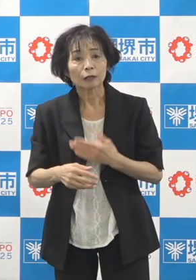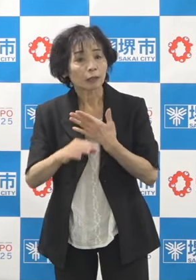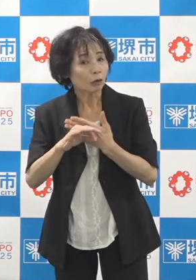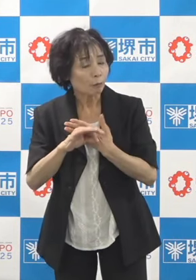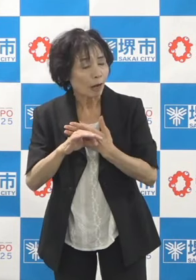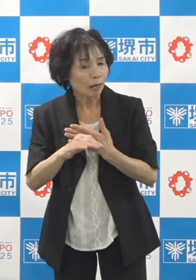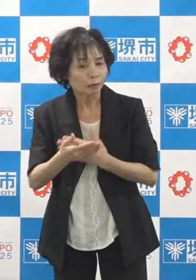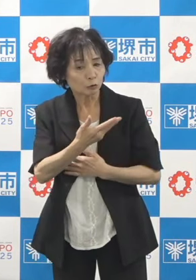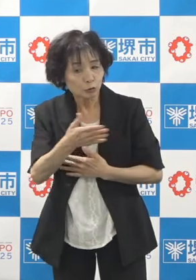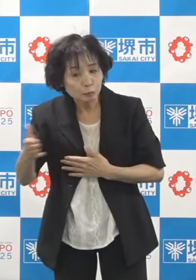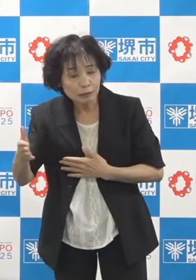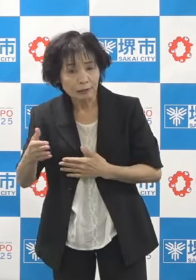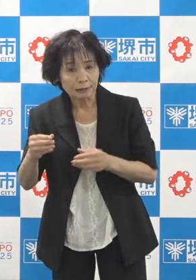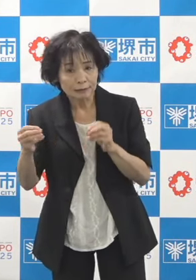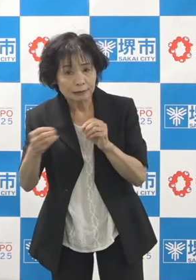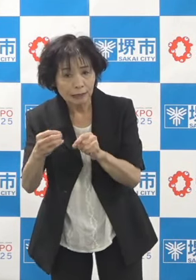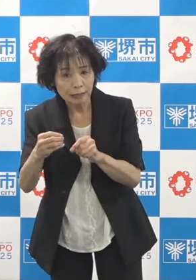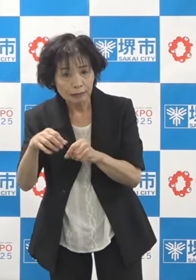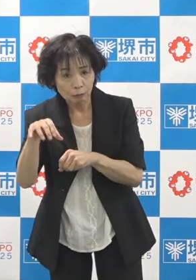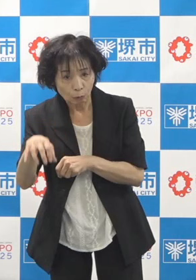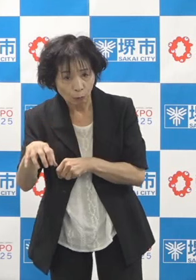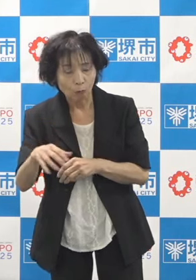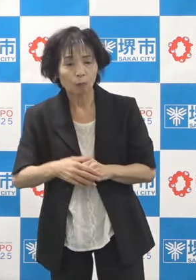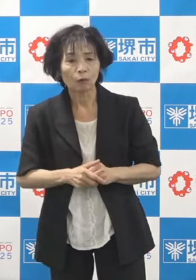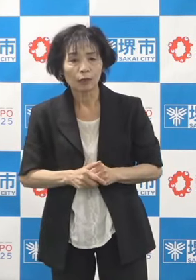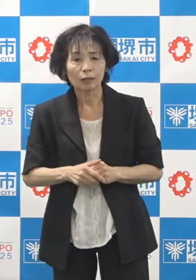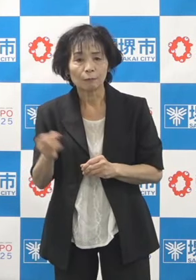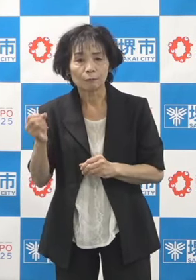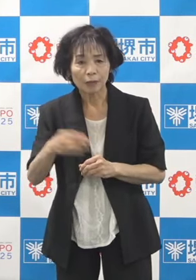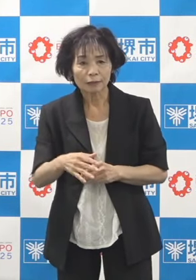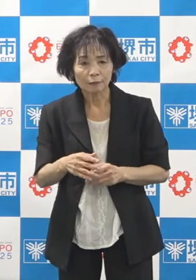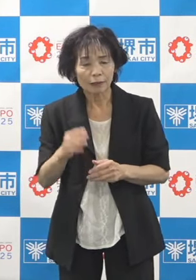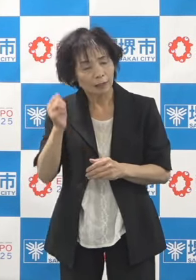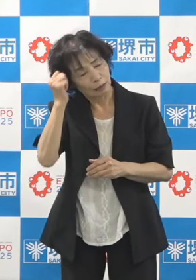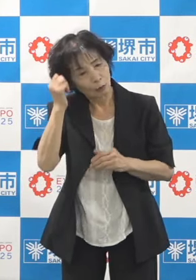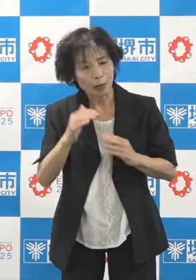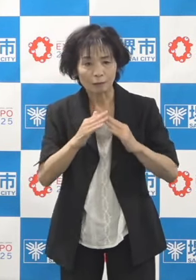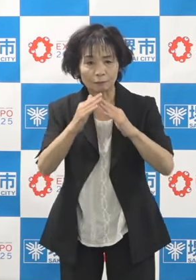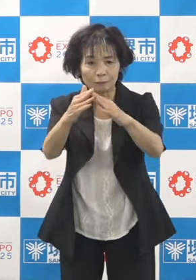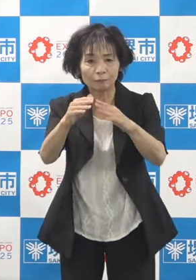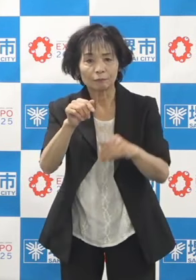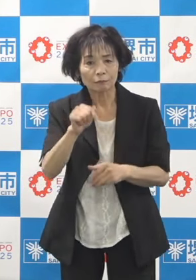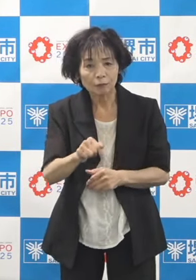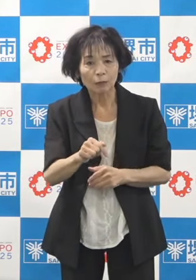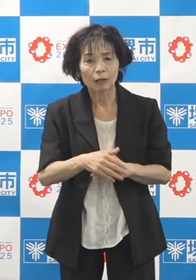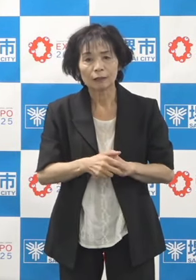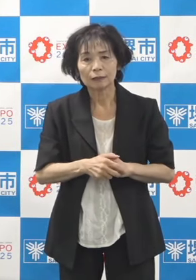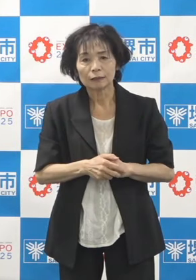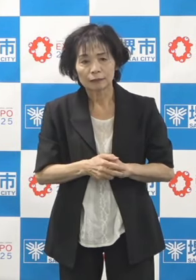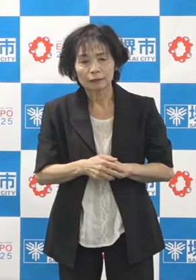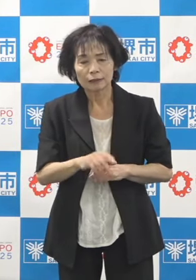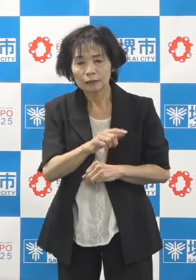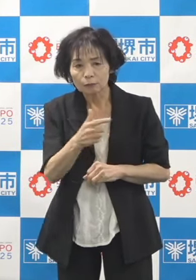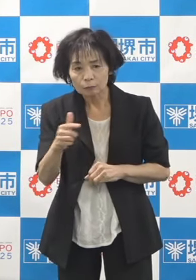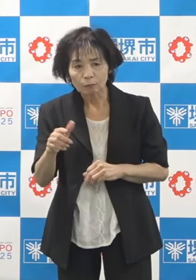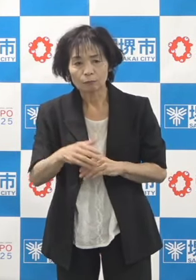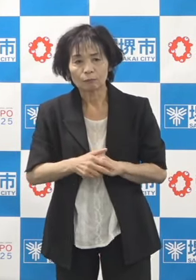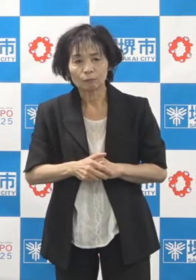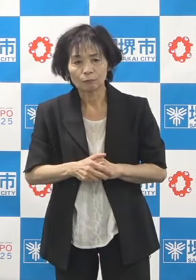海に近い地域での自治体だったり、もしくは旅館でキャンセルが相次いだとか、さまざまな